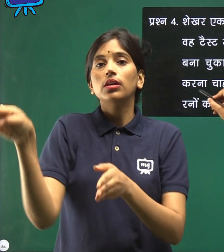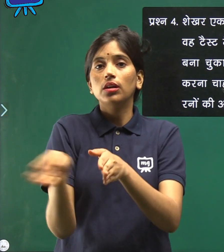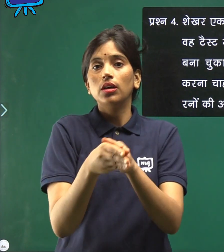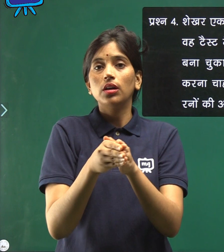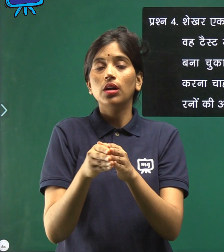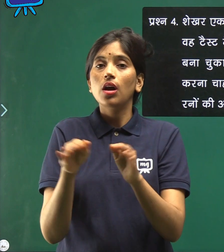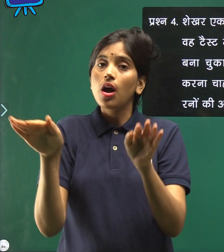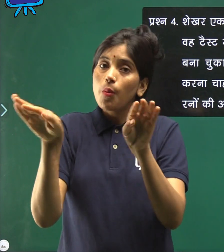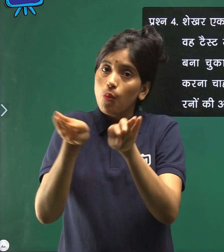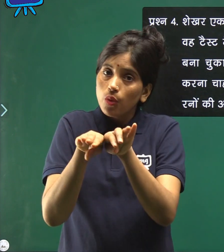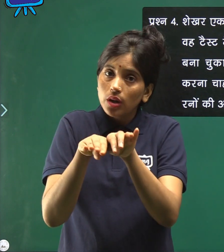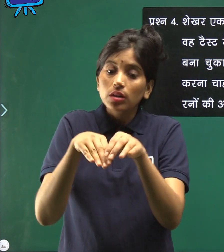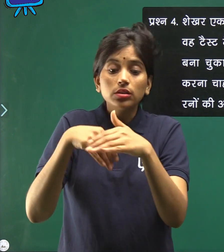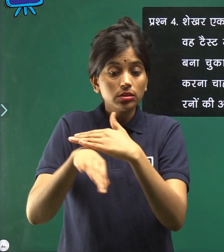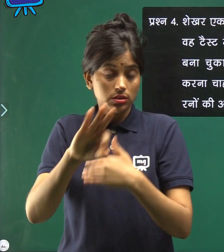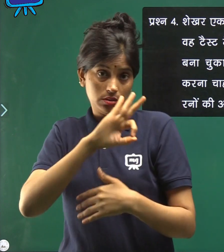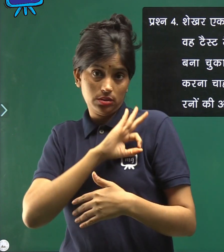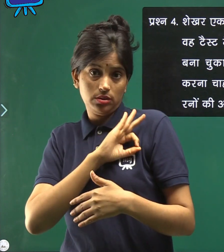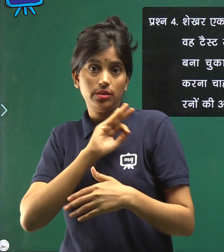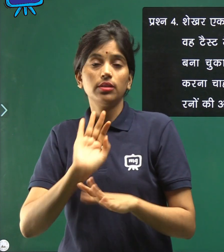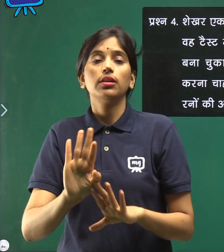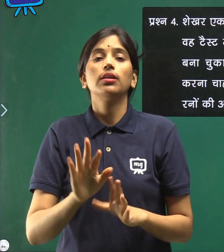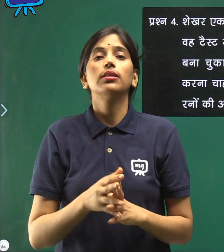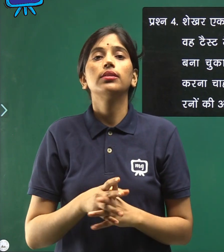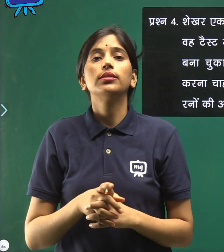पूरे करना चाहता है,